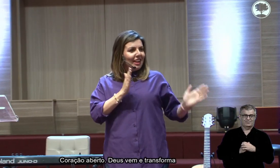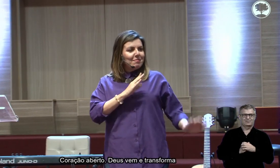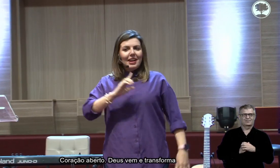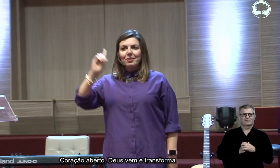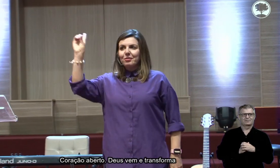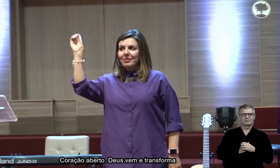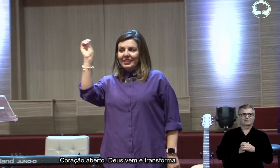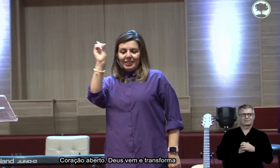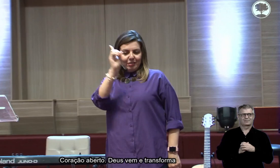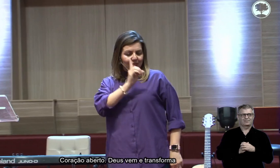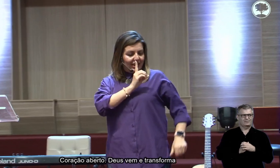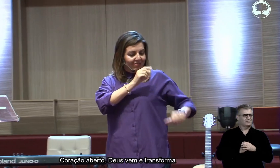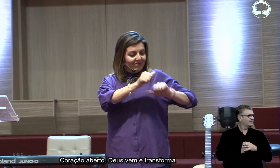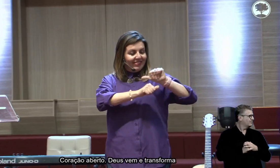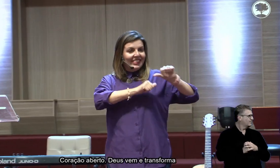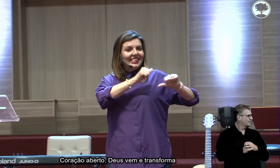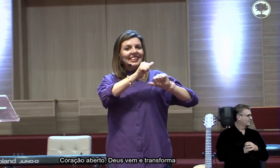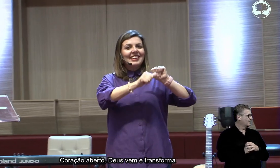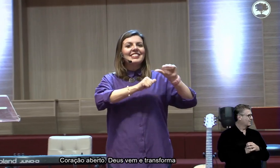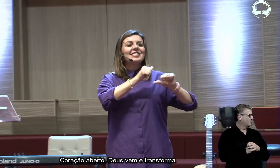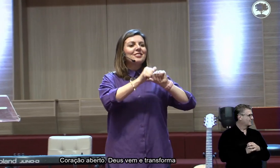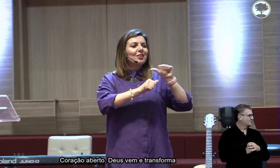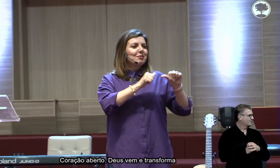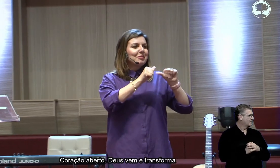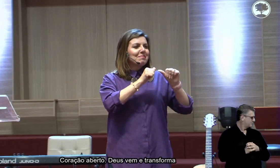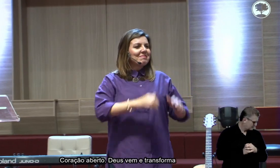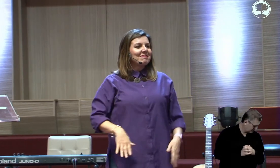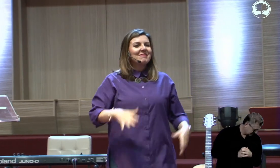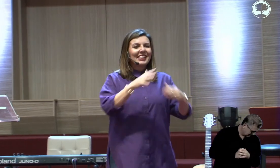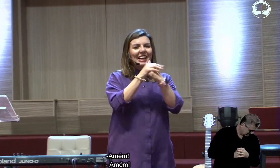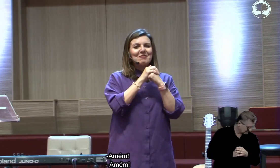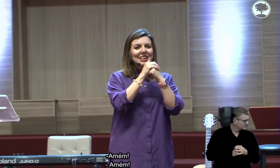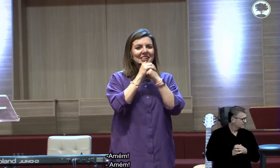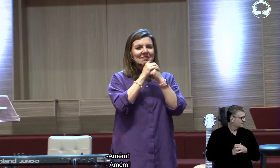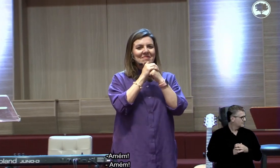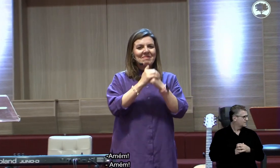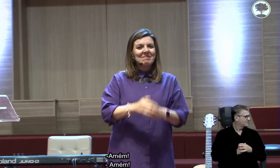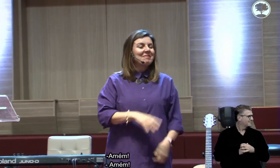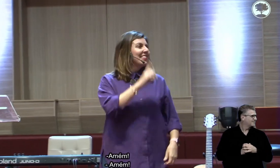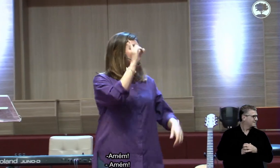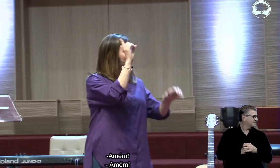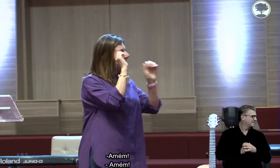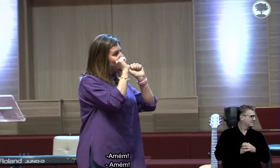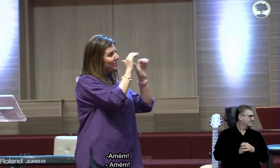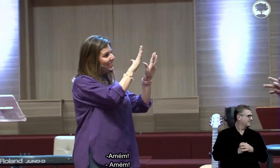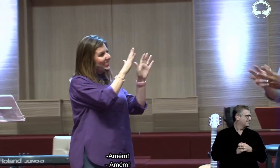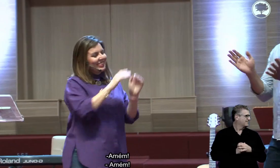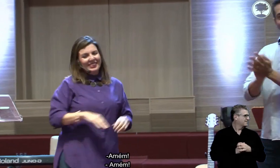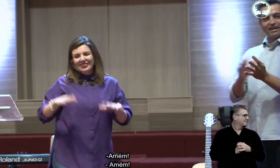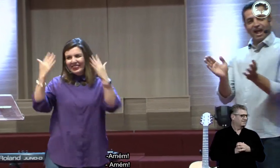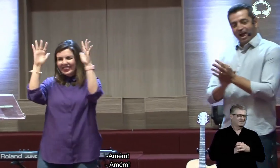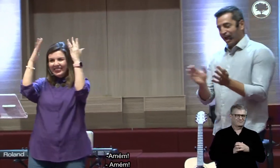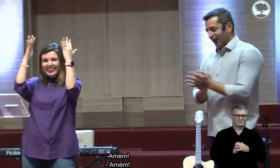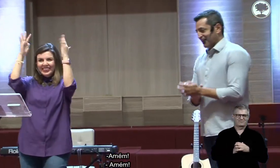Coração aberto. Deus vem e transforma. Amém? Amém.